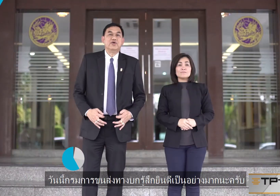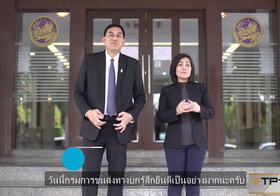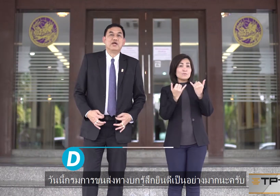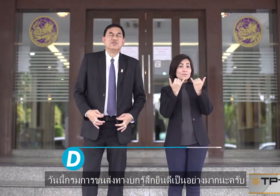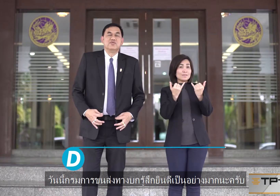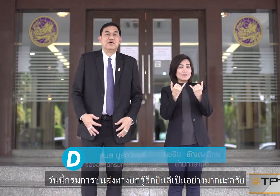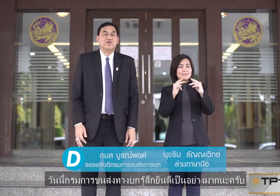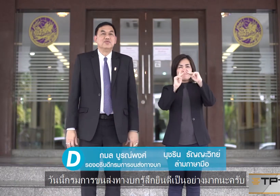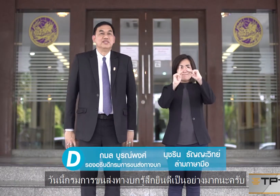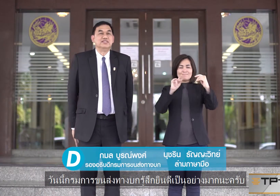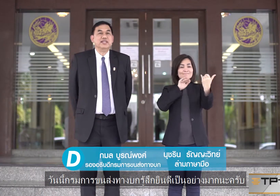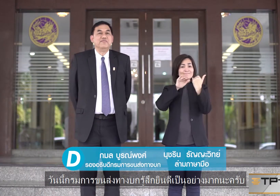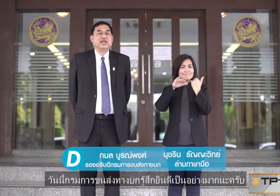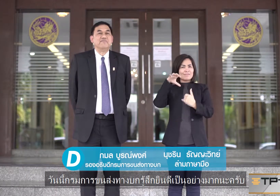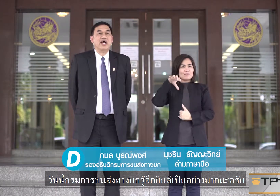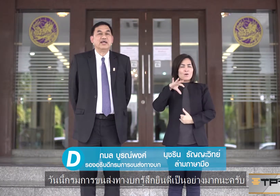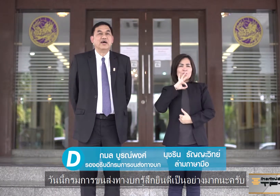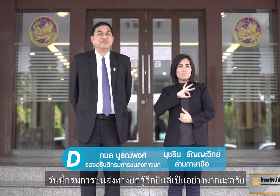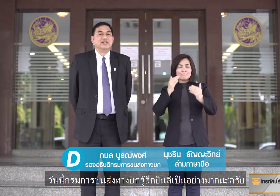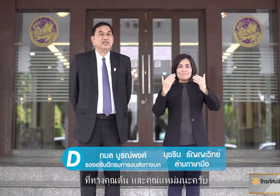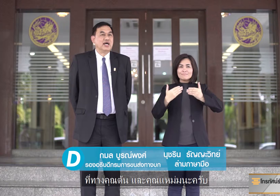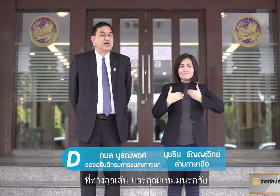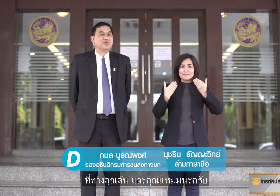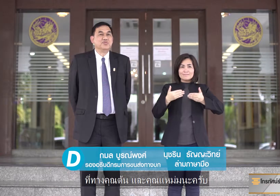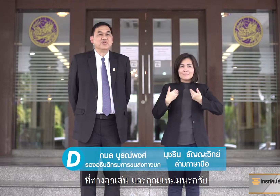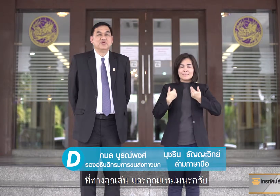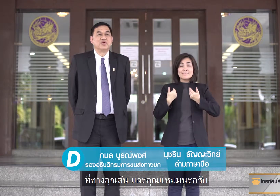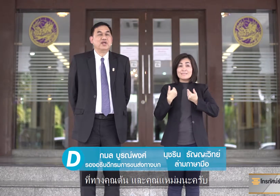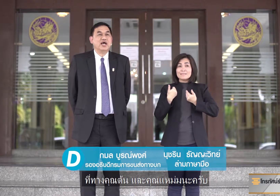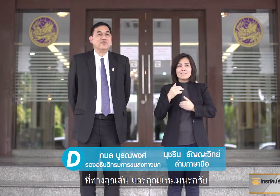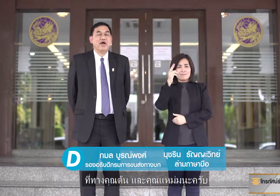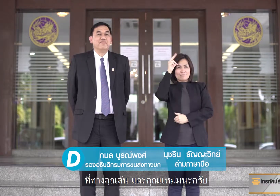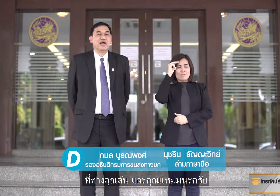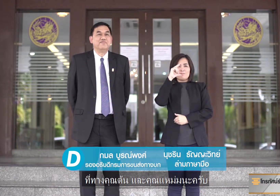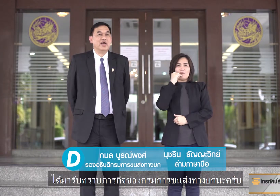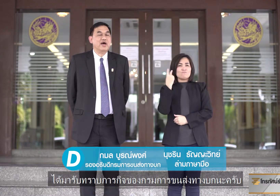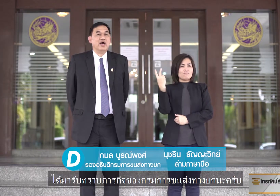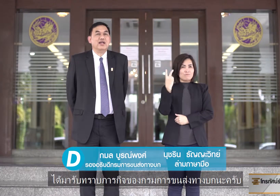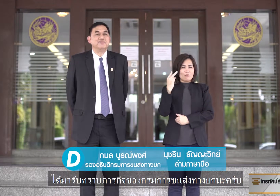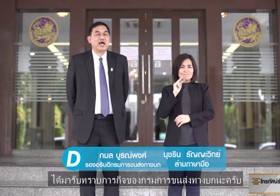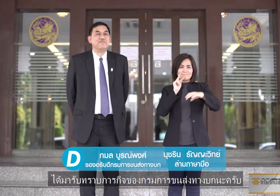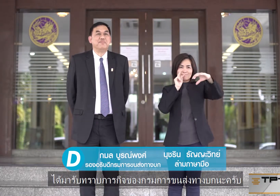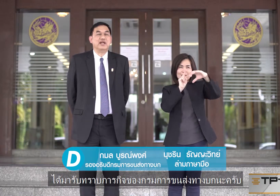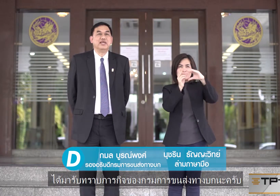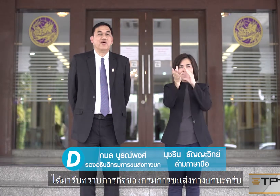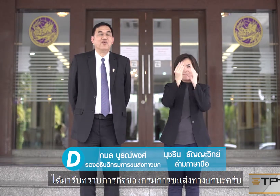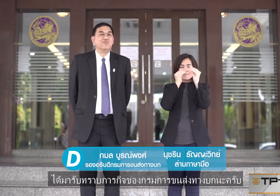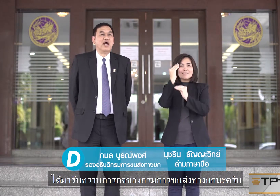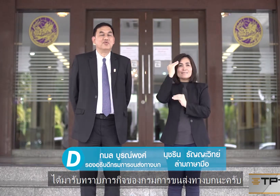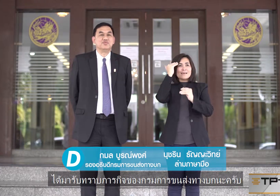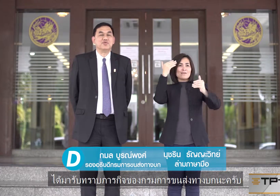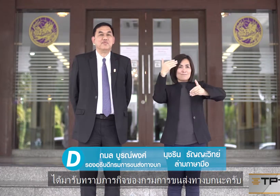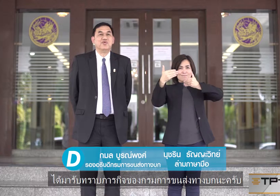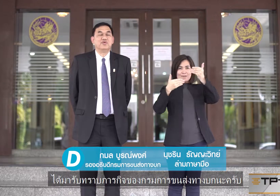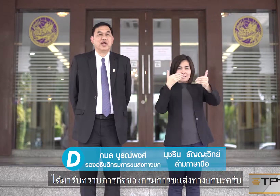วันนี้กรมการขนส่งทางบกรู้สึกยินดีไปอย่างมากนะครับที่ทางคุณต้นและคุณแหม่มนะครับได้มารับทราบภารกิจของกรม